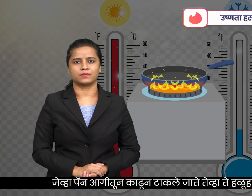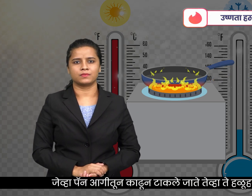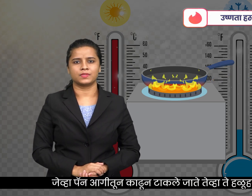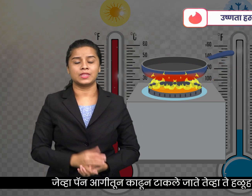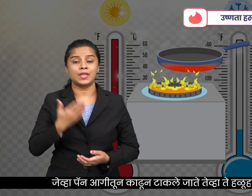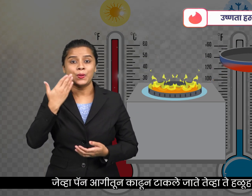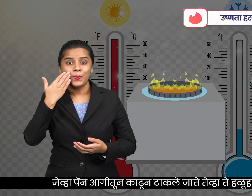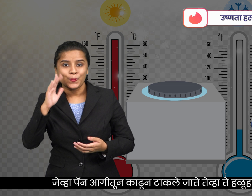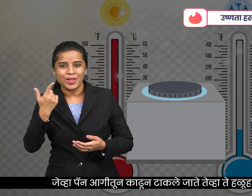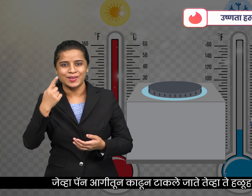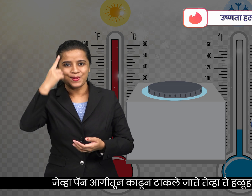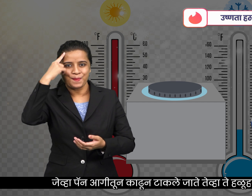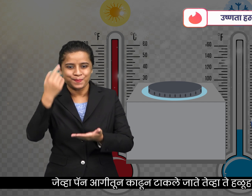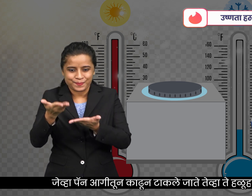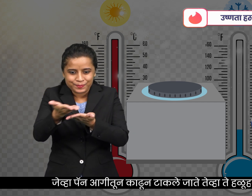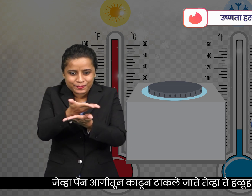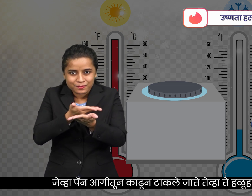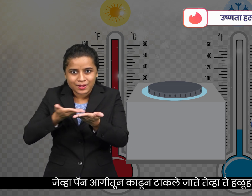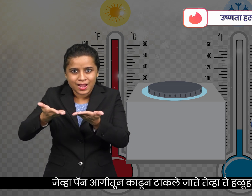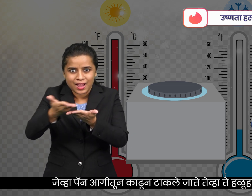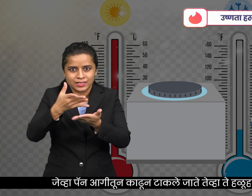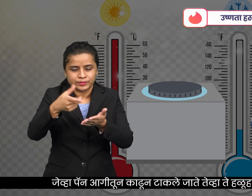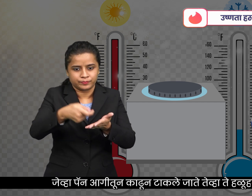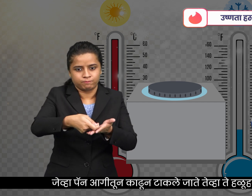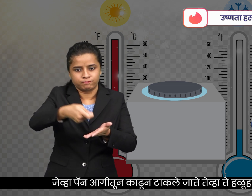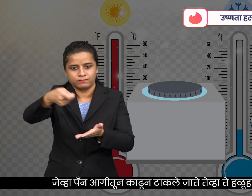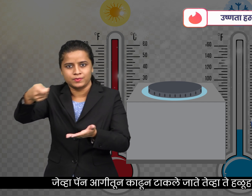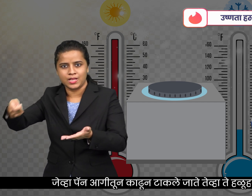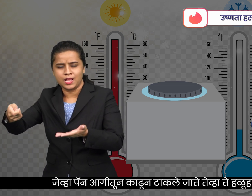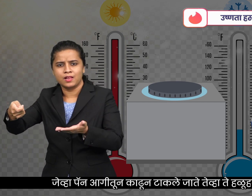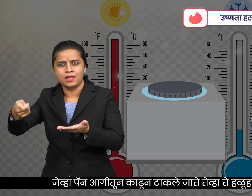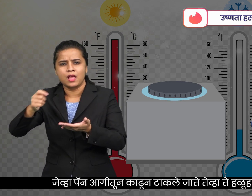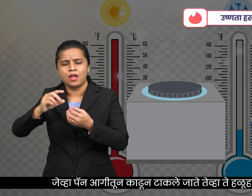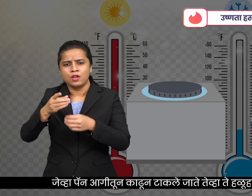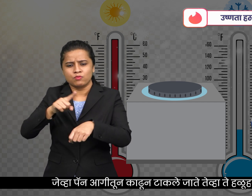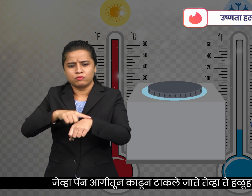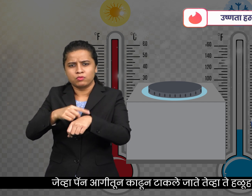जेव्हा पॅन आगेतून काढून टाकले जाते तेव्हा ते हळूहळू थंड होते.